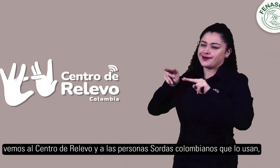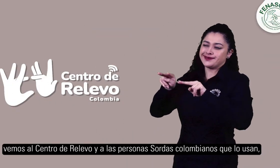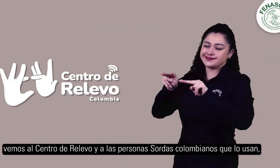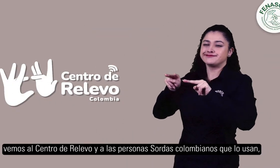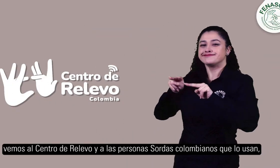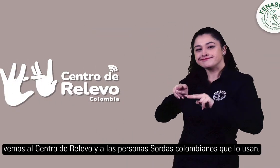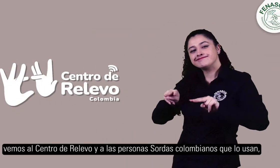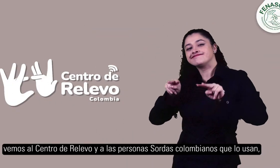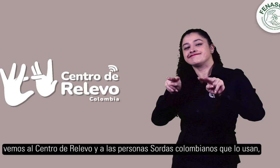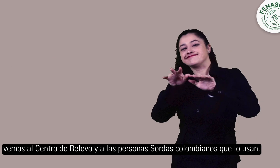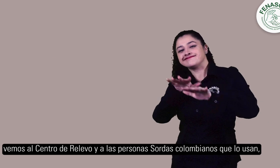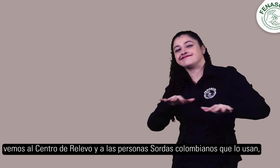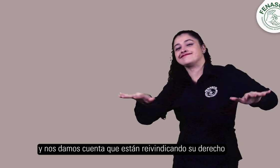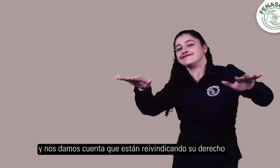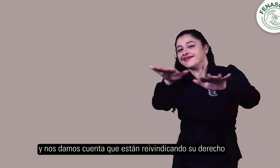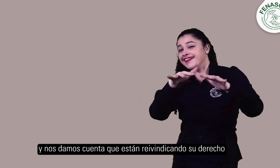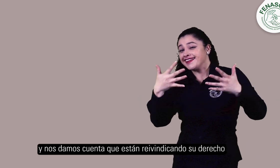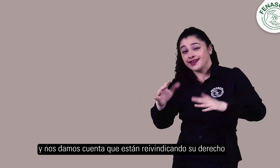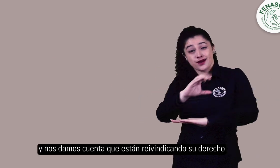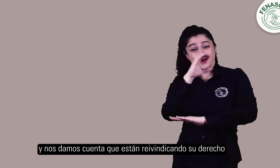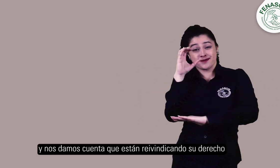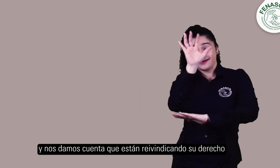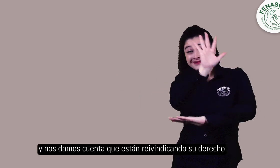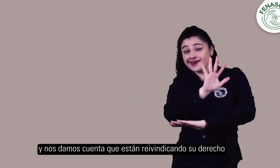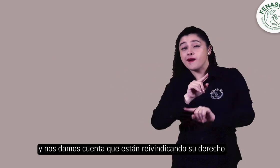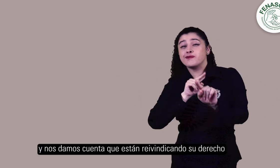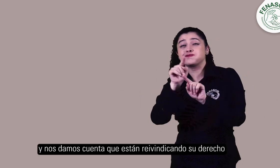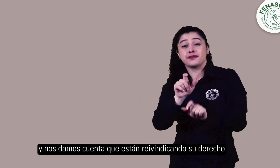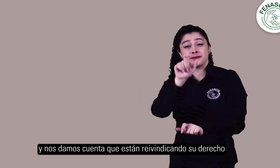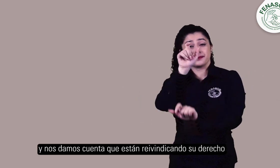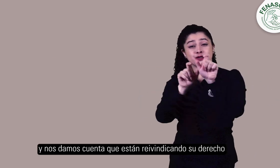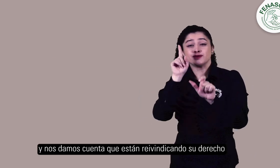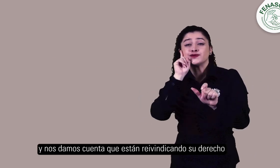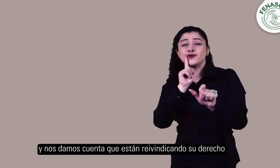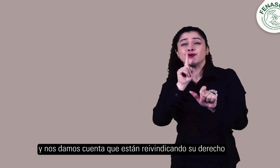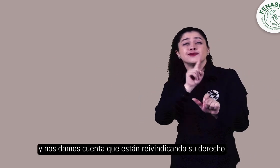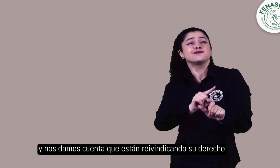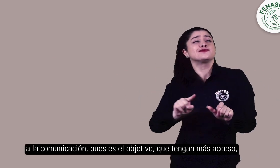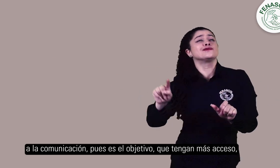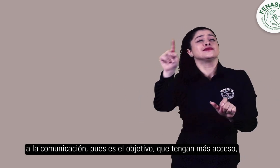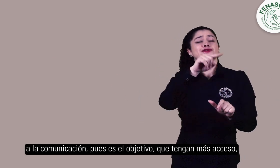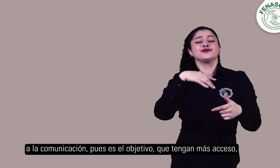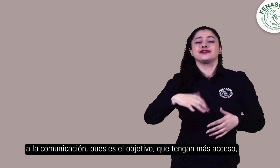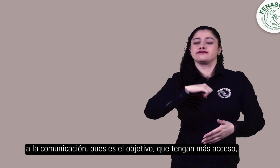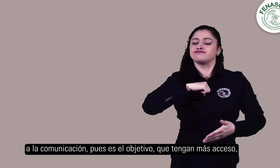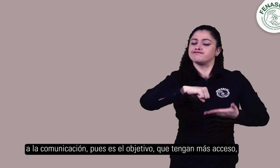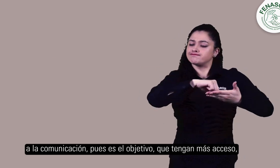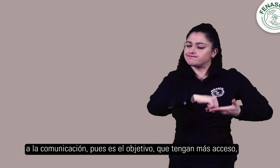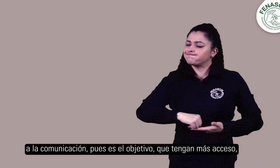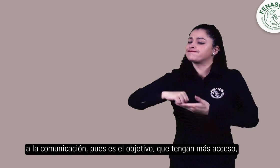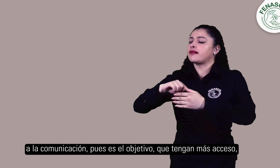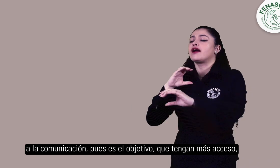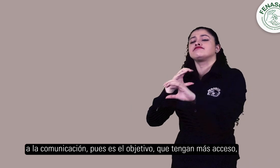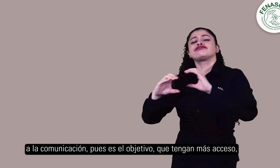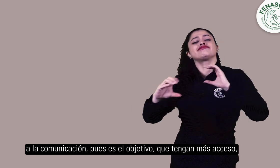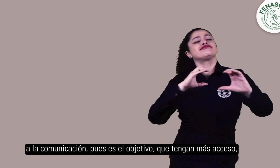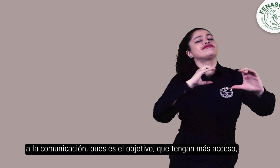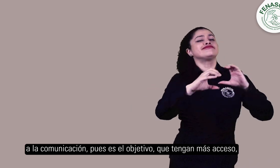personas sordas colombianas que lo usan y nos damos cuenta que están reivindicando su derecho a la comunicación, pues es el objetivo.